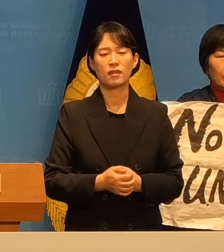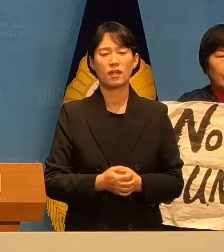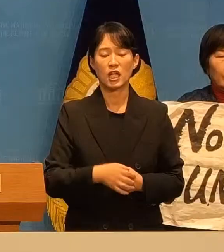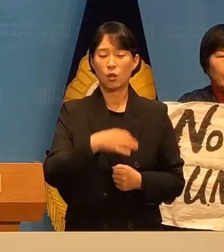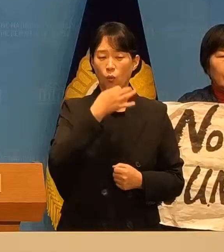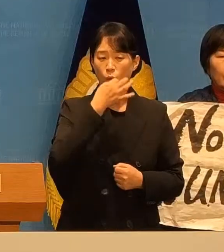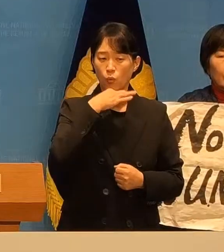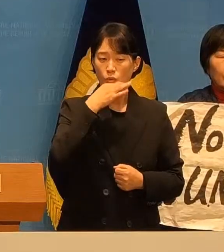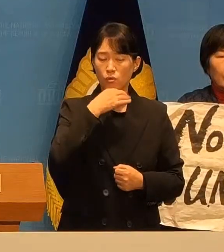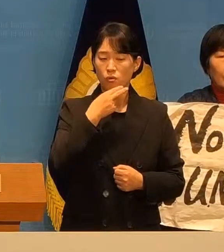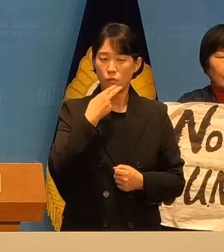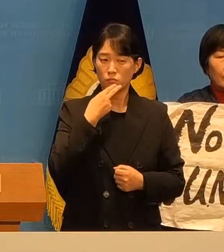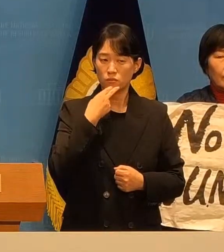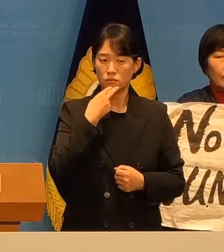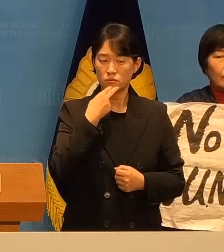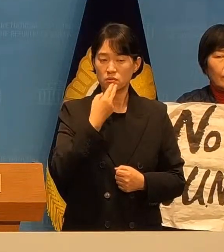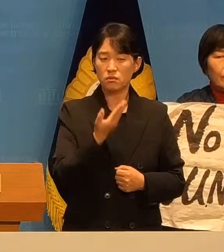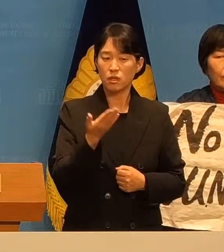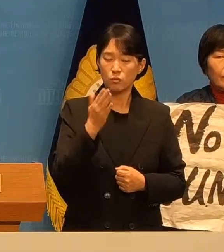효력이 없어진